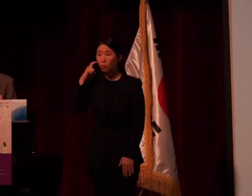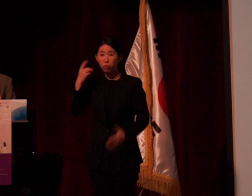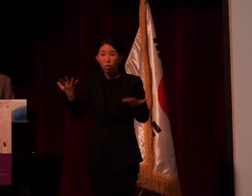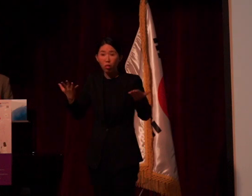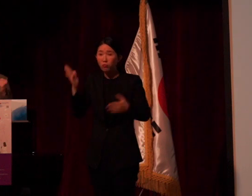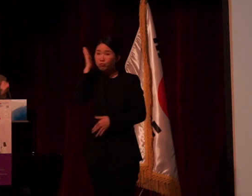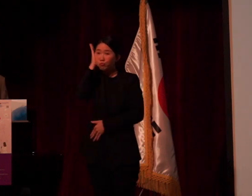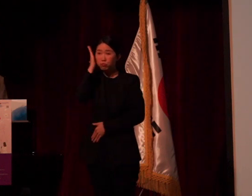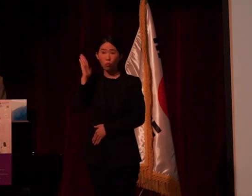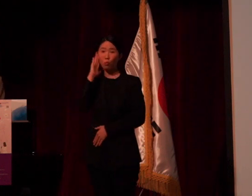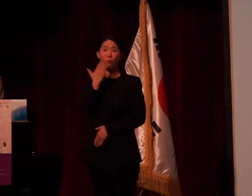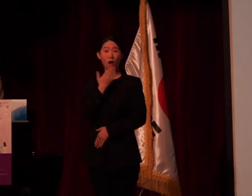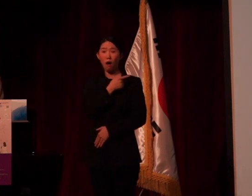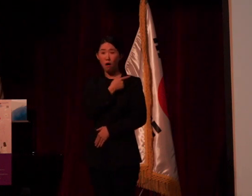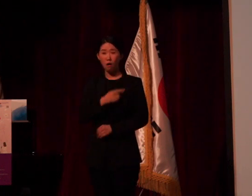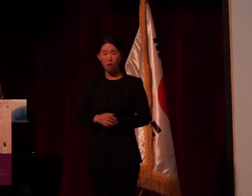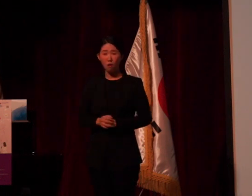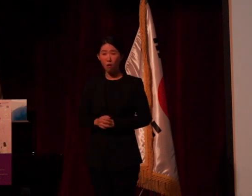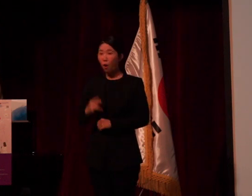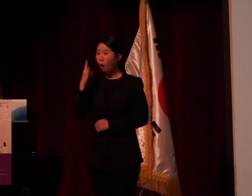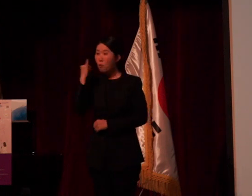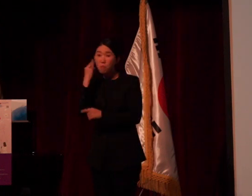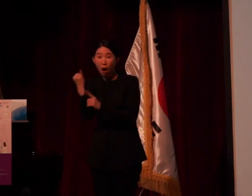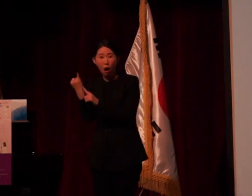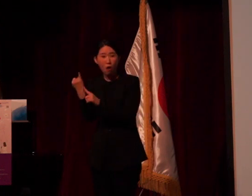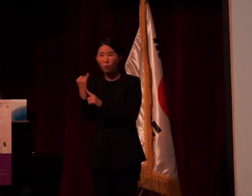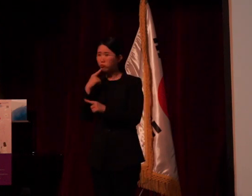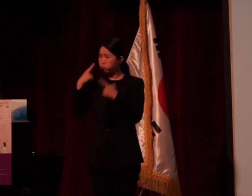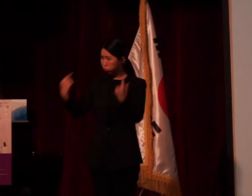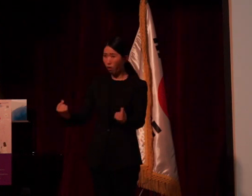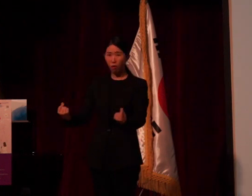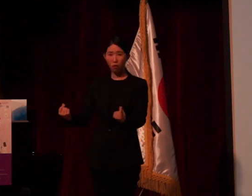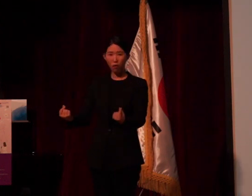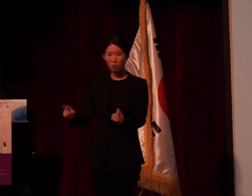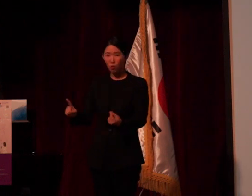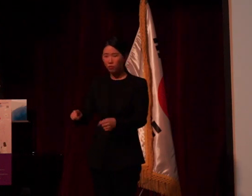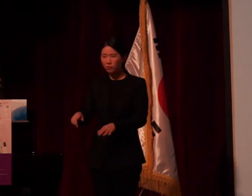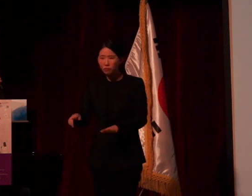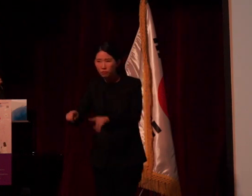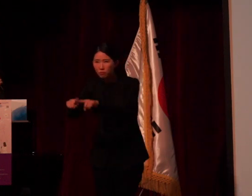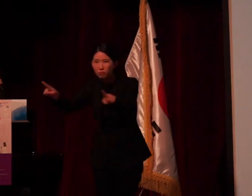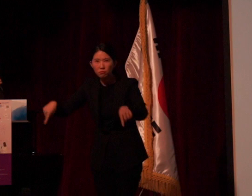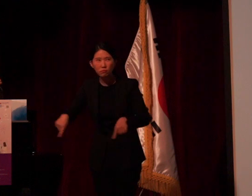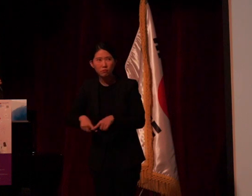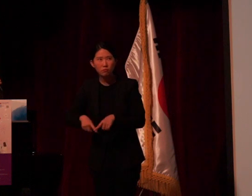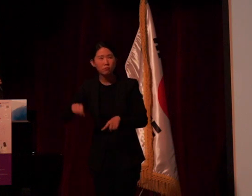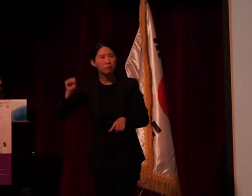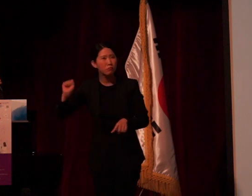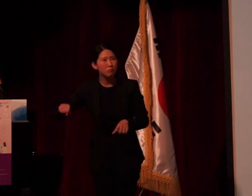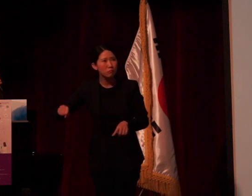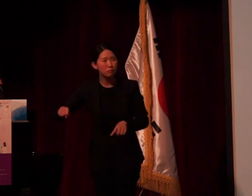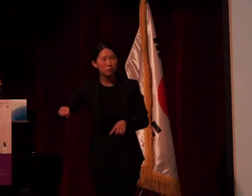농인입니다. 엄마도 손가락을 구부려 손가락 등으로 소리를 냅니다.